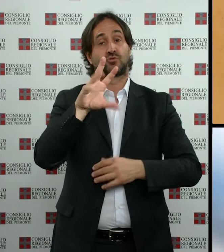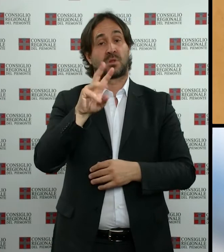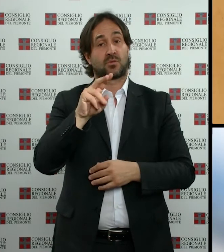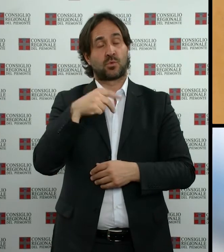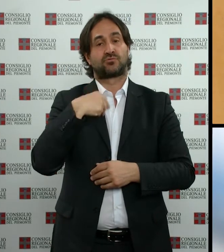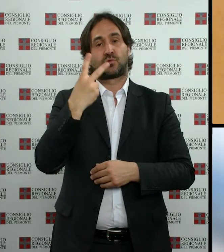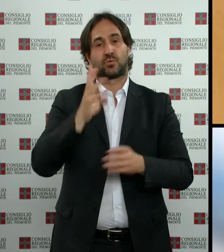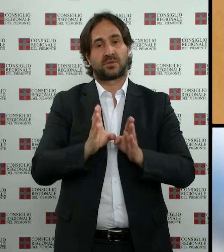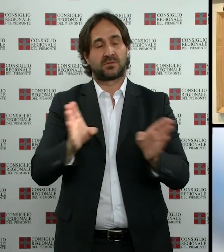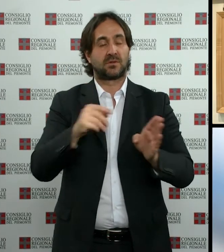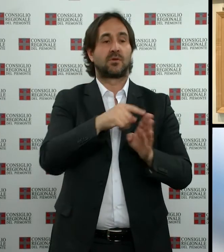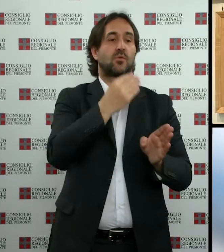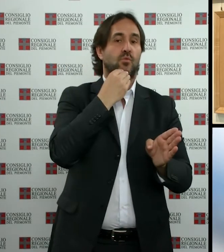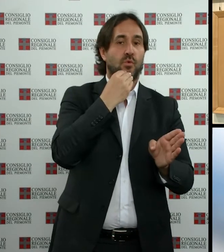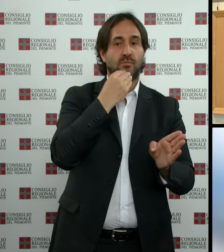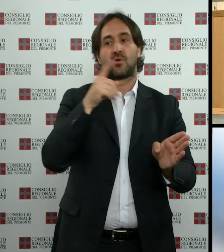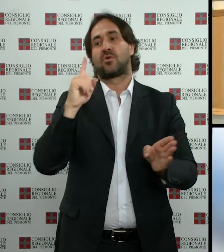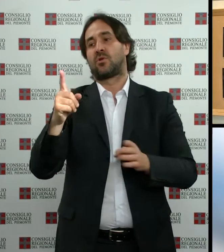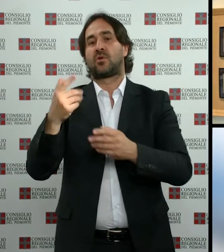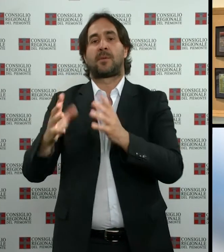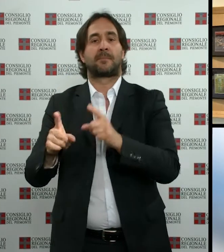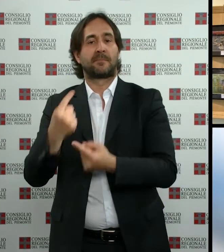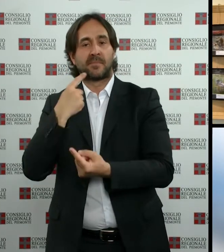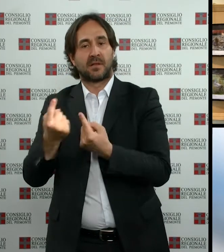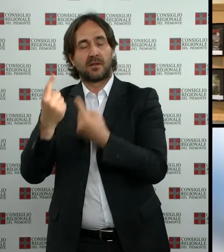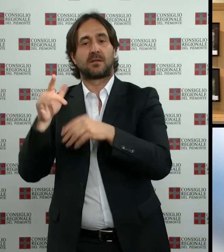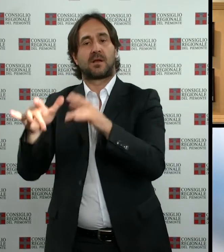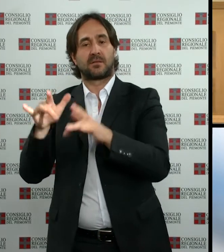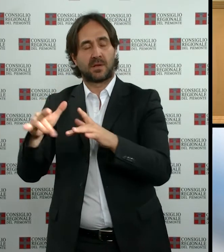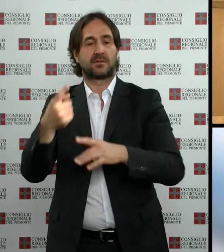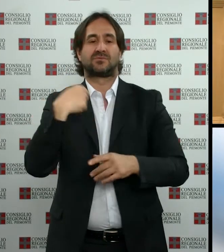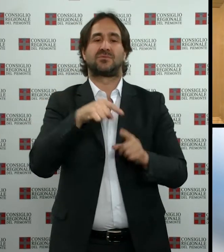l'uomo e la fauna e la flora, e ripercorre la transizione dalla vita rurale a quella urbana.